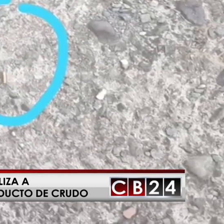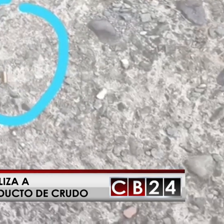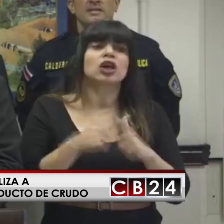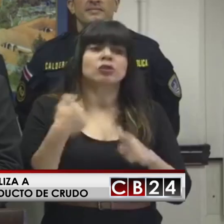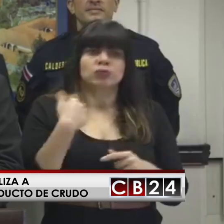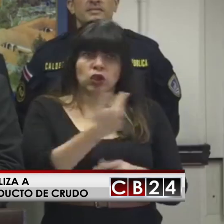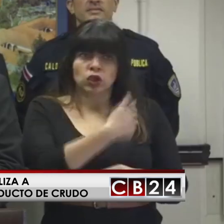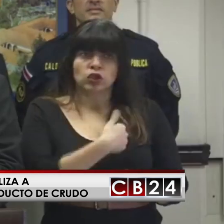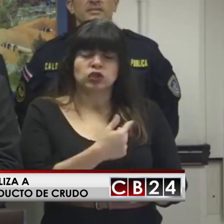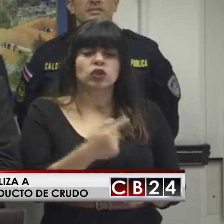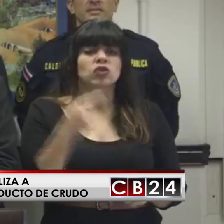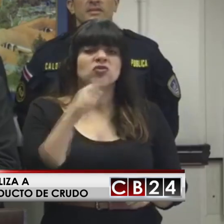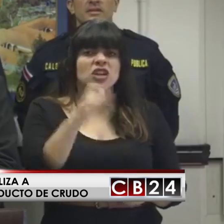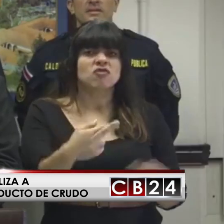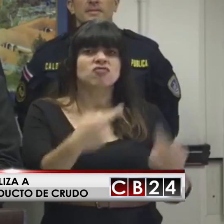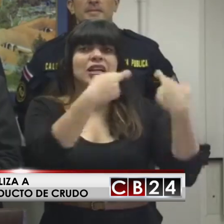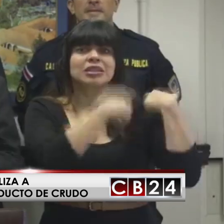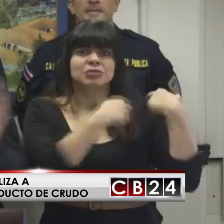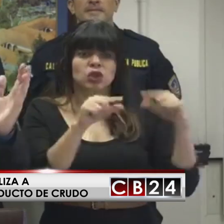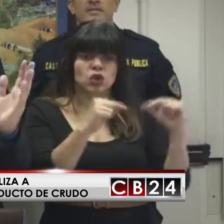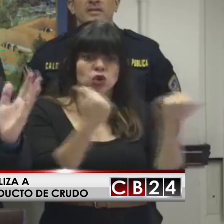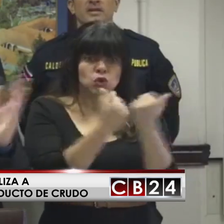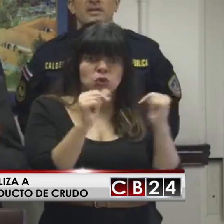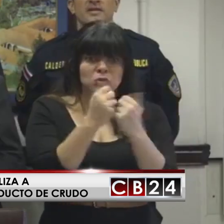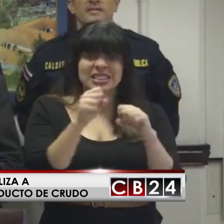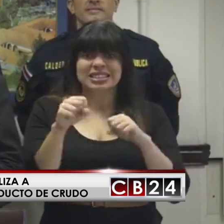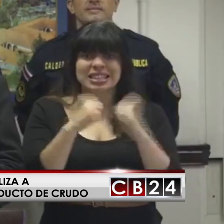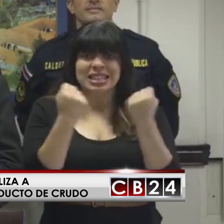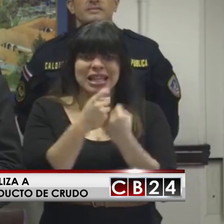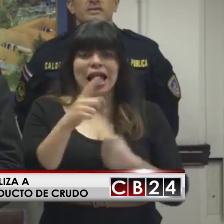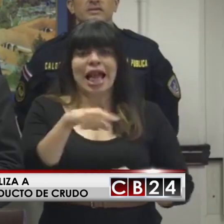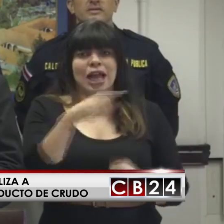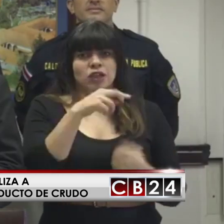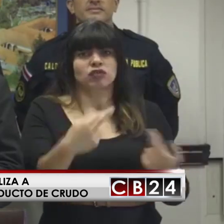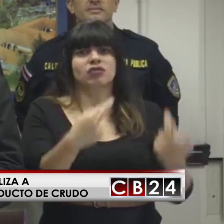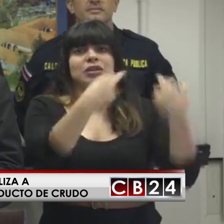Nosotros hacemos responsables a las personas de estos movimientos por estos